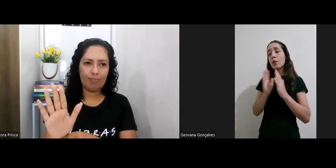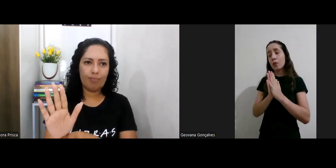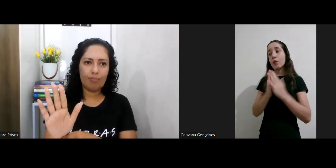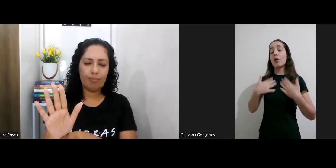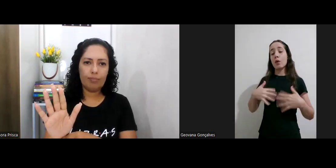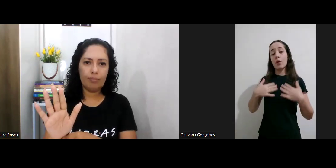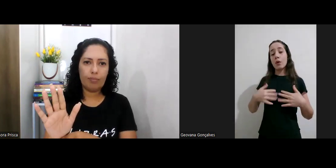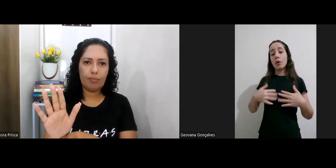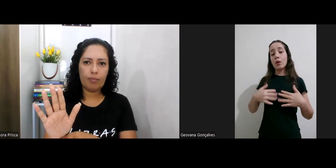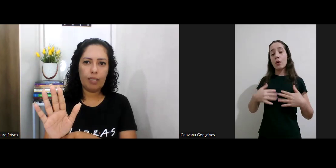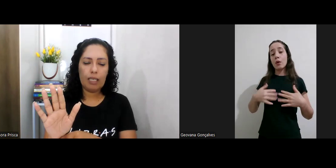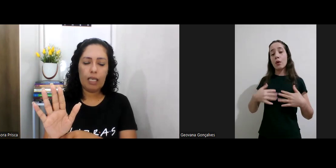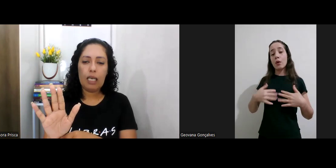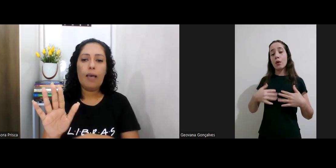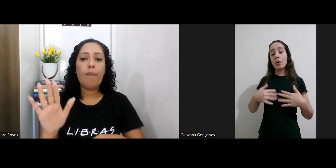eu te ajudo.